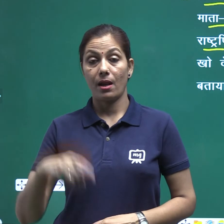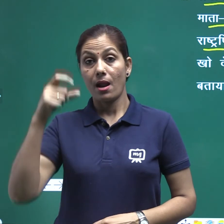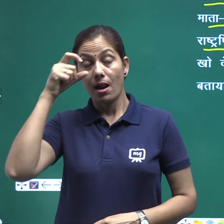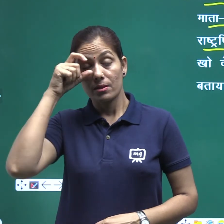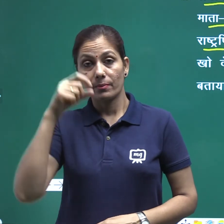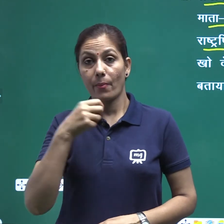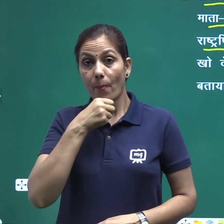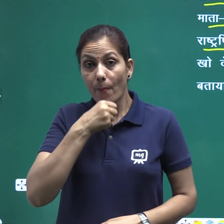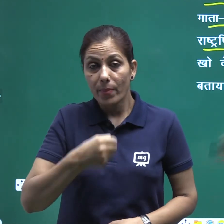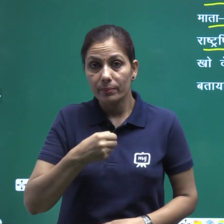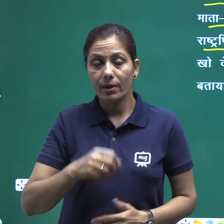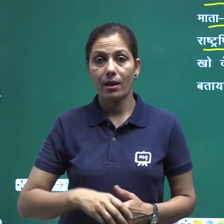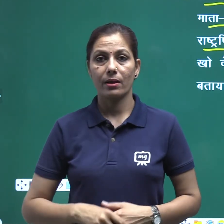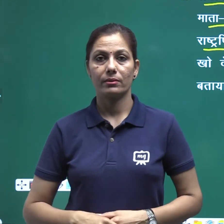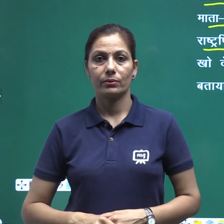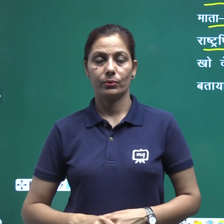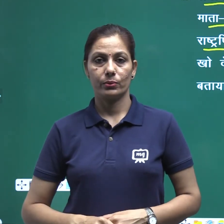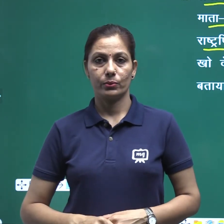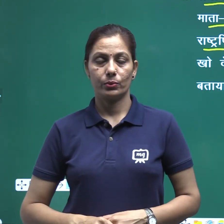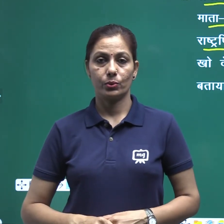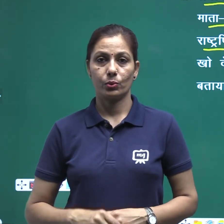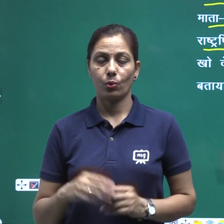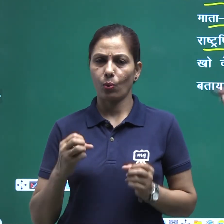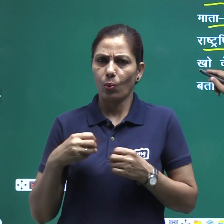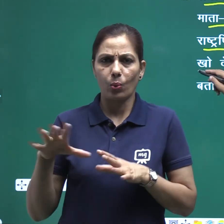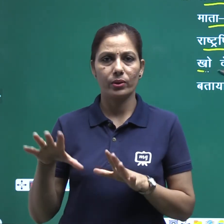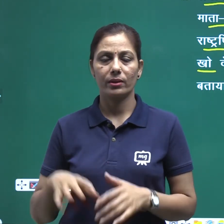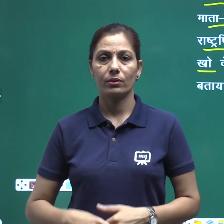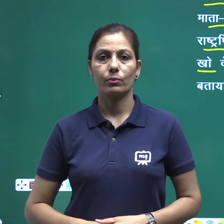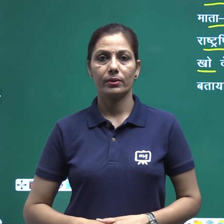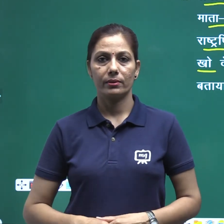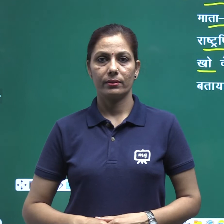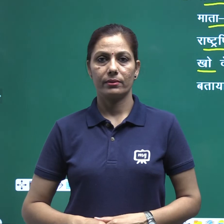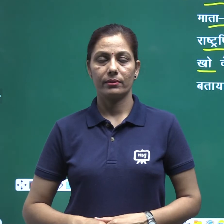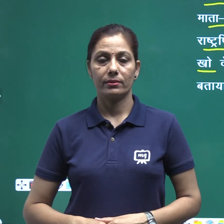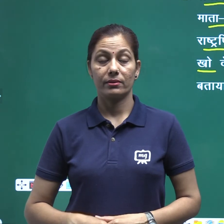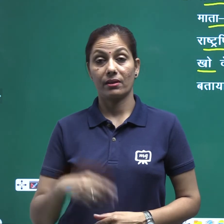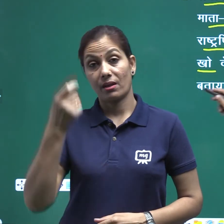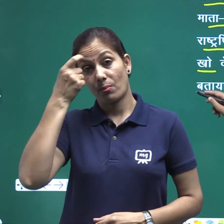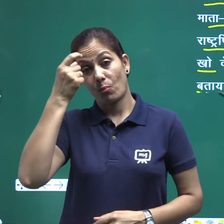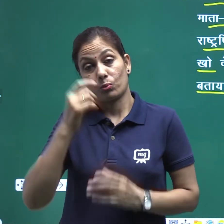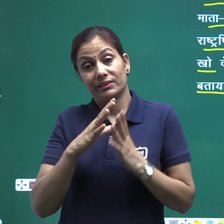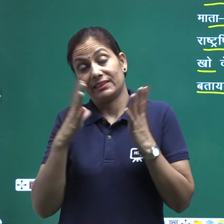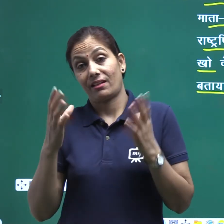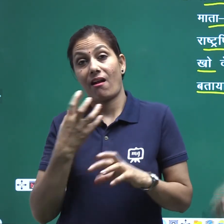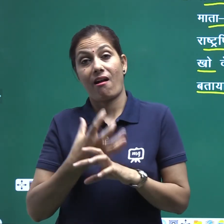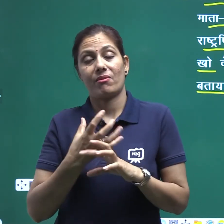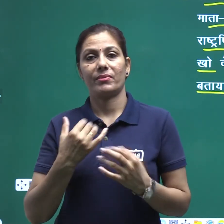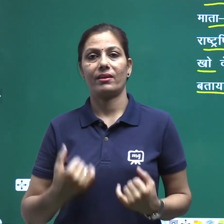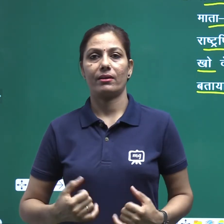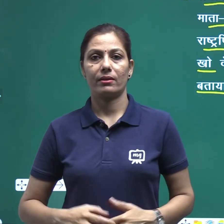राष्ट्रपिता महात्मा गांधी को खो देने को भी मुश्किल बताया है।